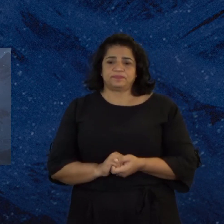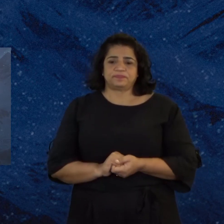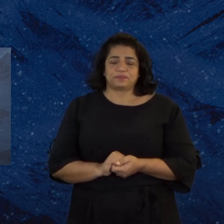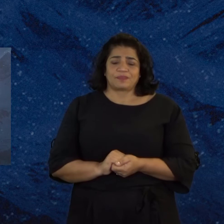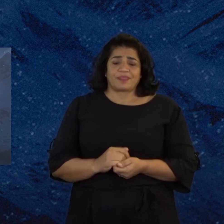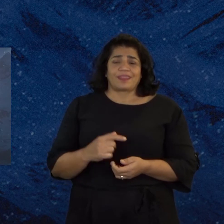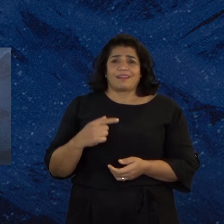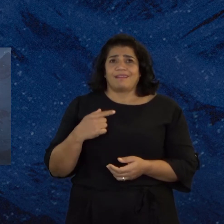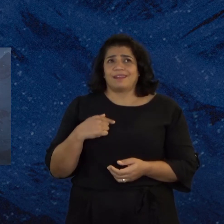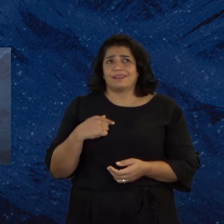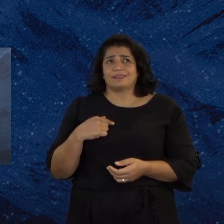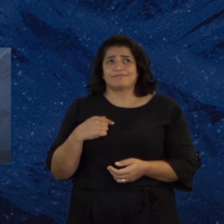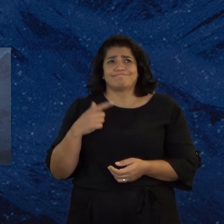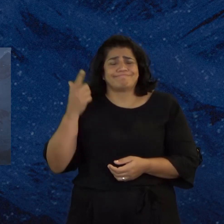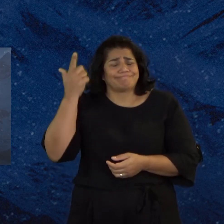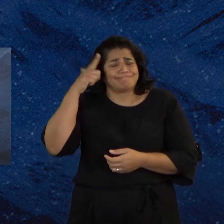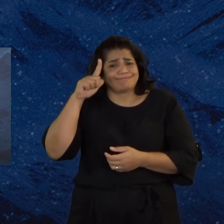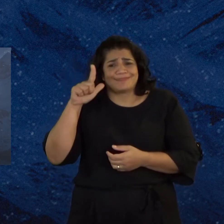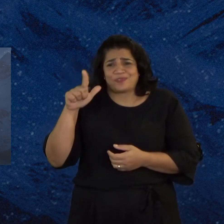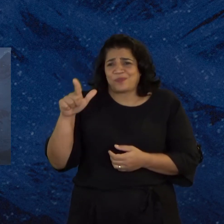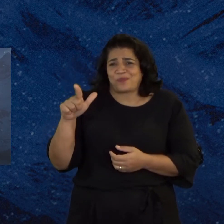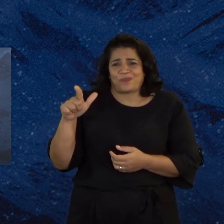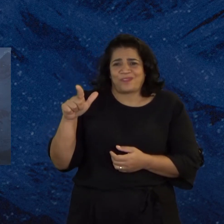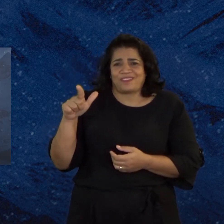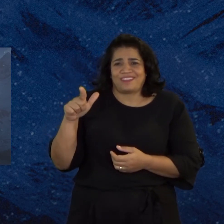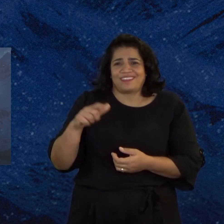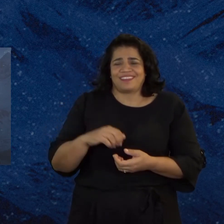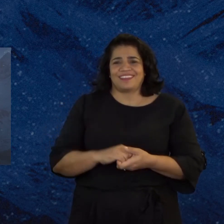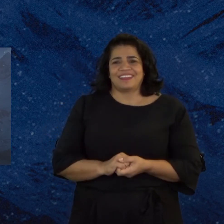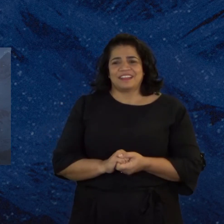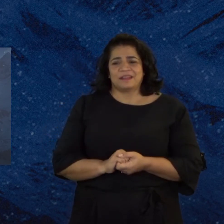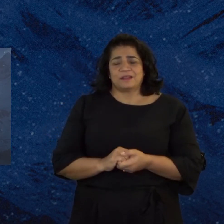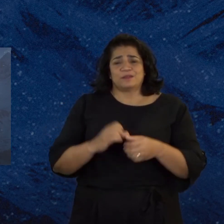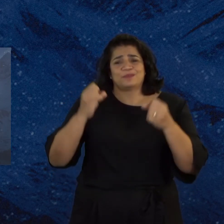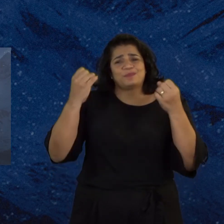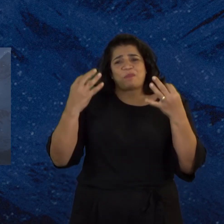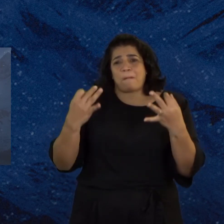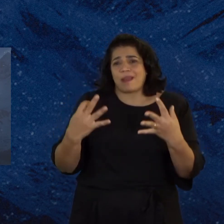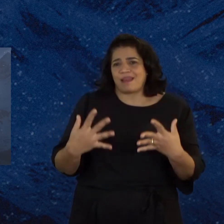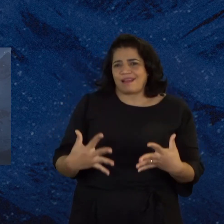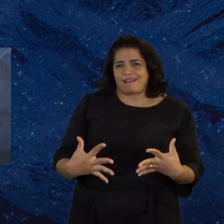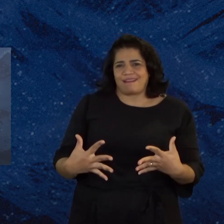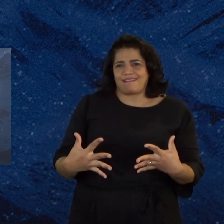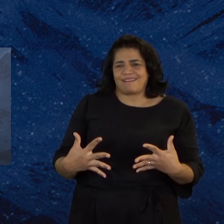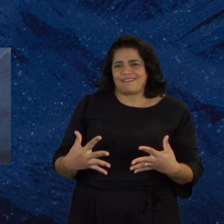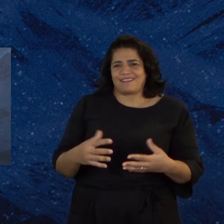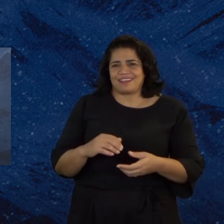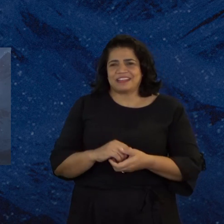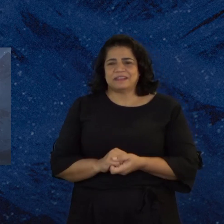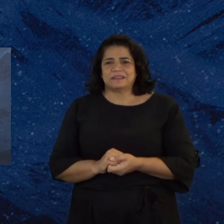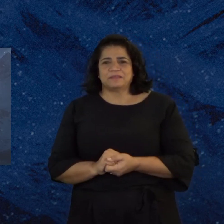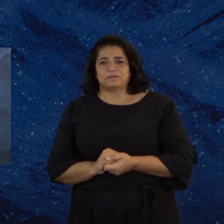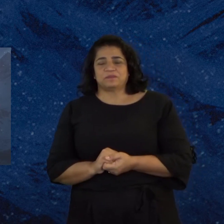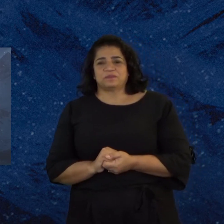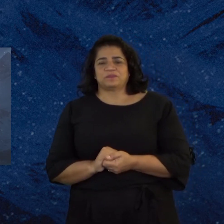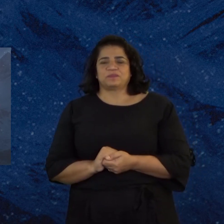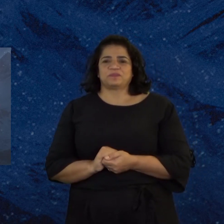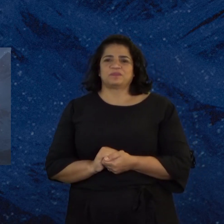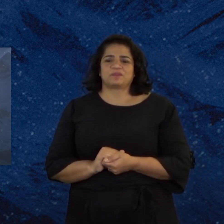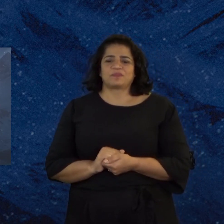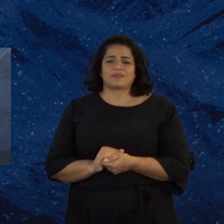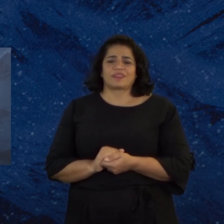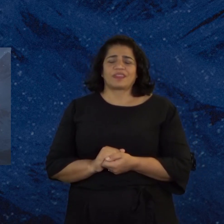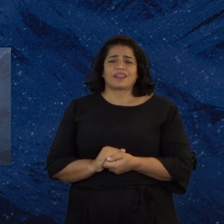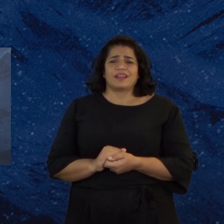Eu ainda não consegui, né? Não sei se eu consegui já impressionar você, mas